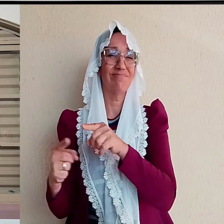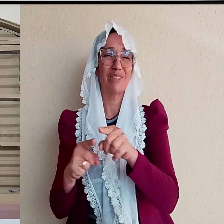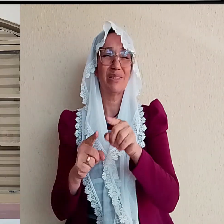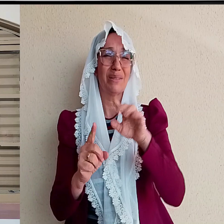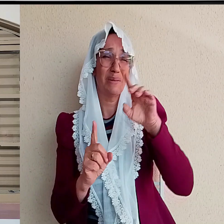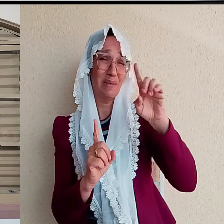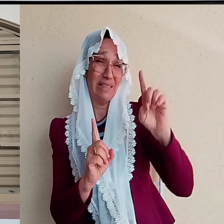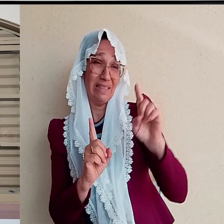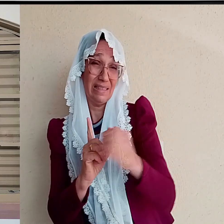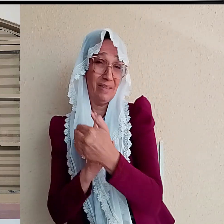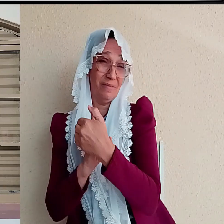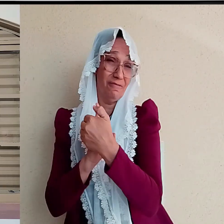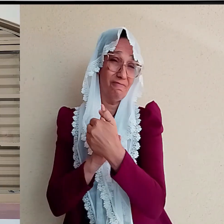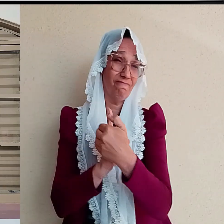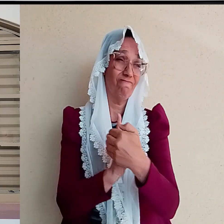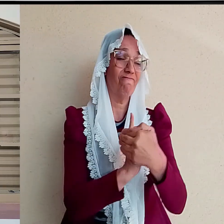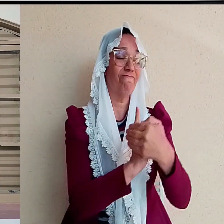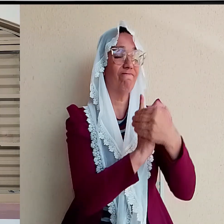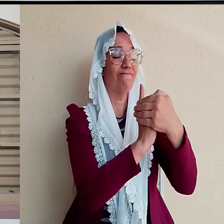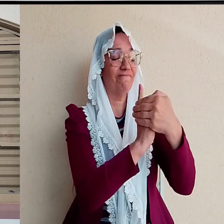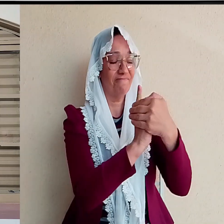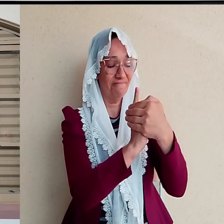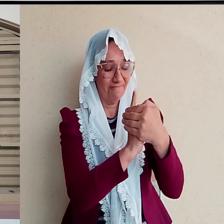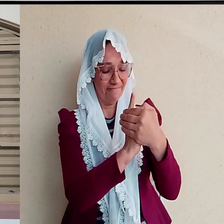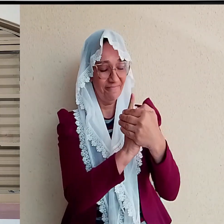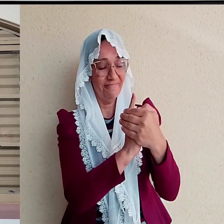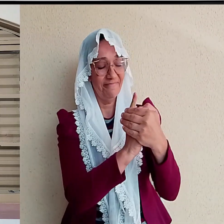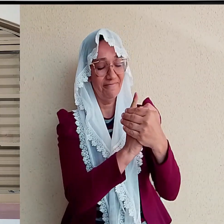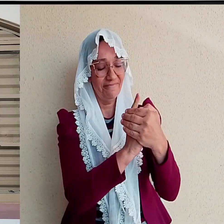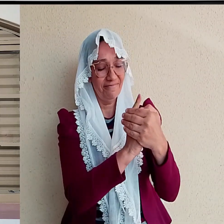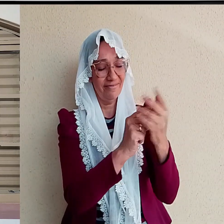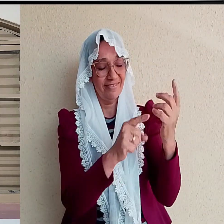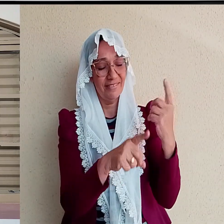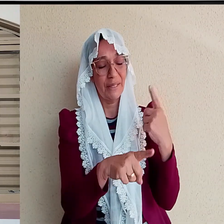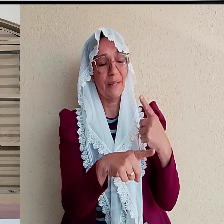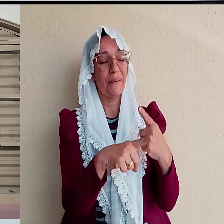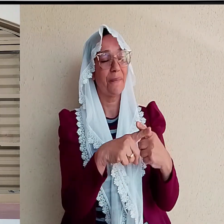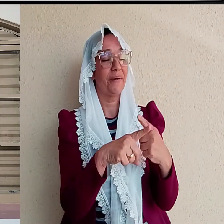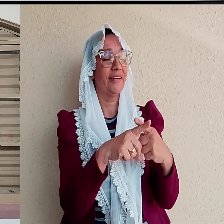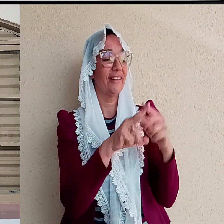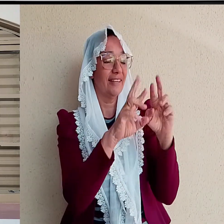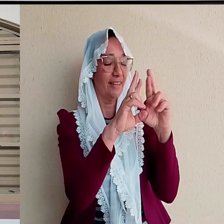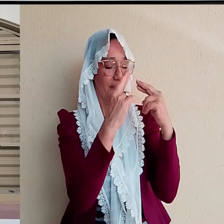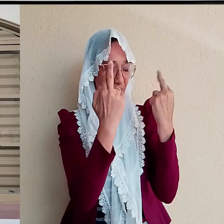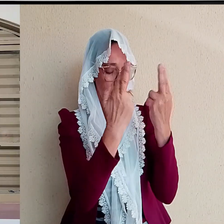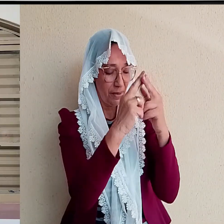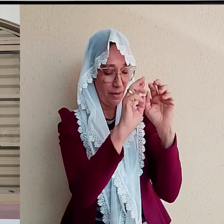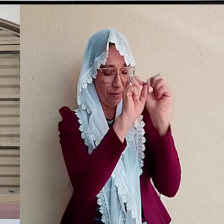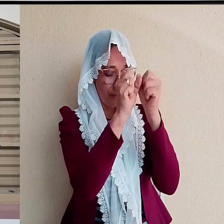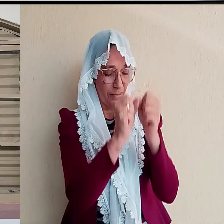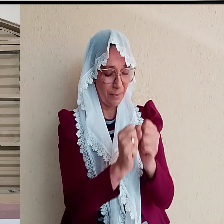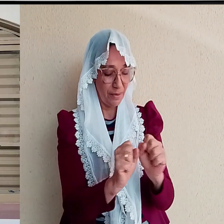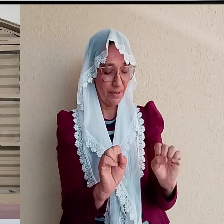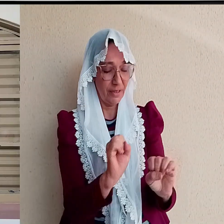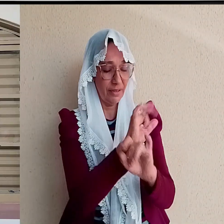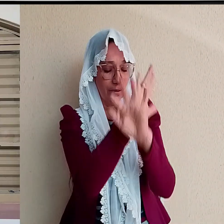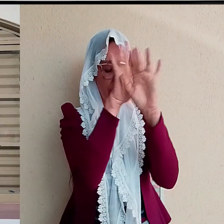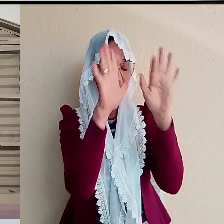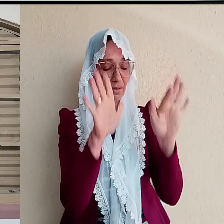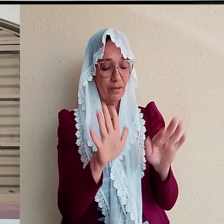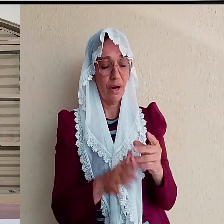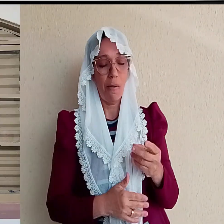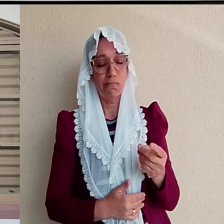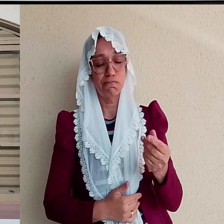tentação e do mal, porque teu é o reino,